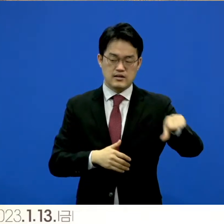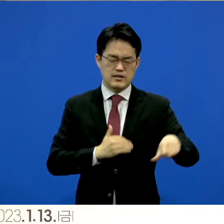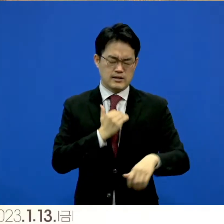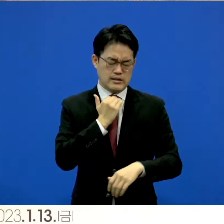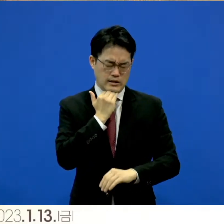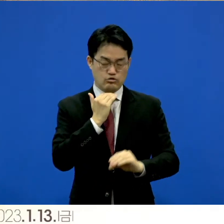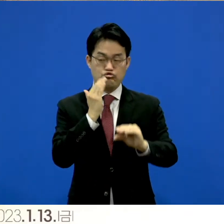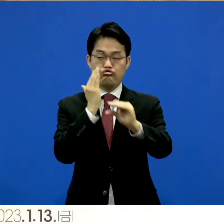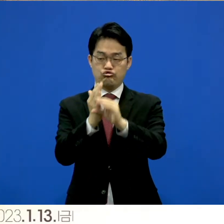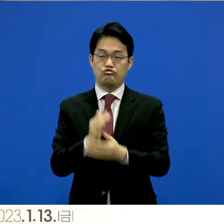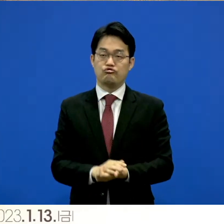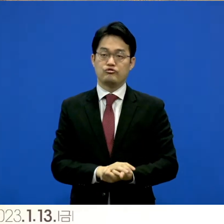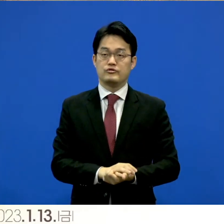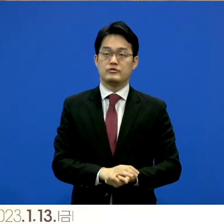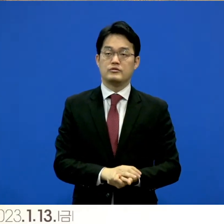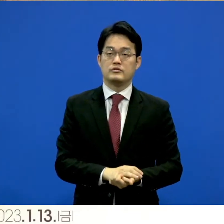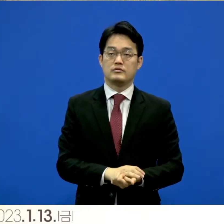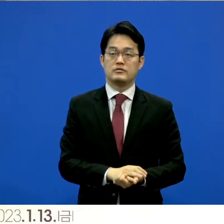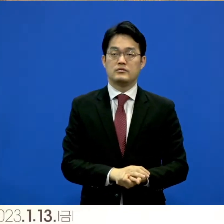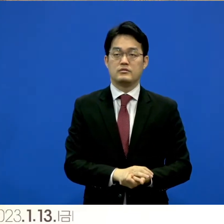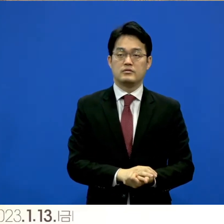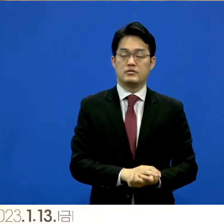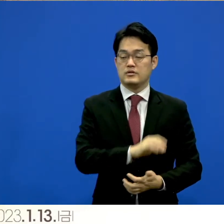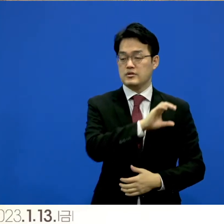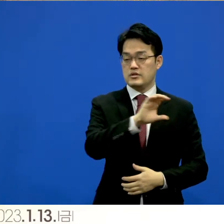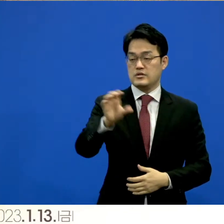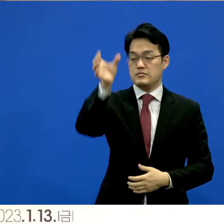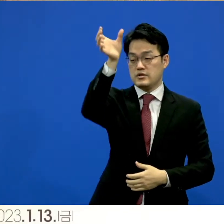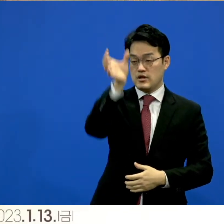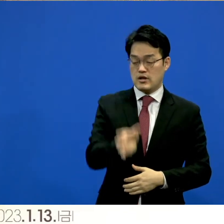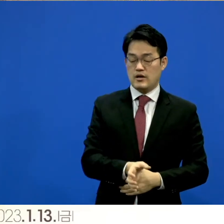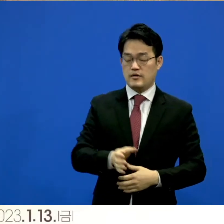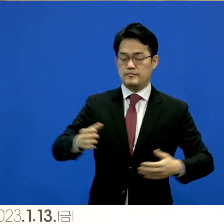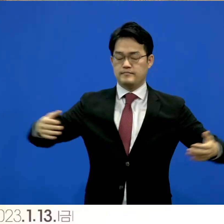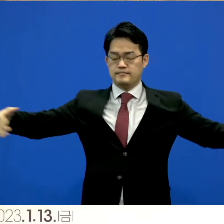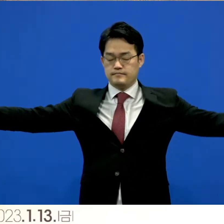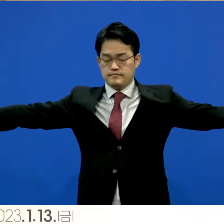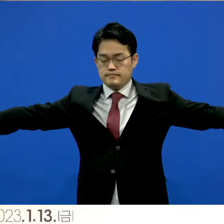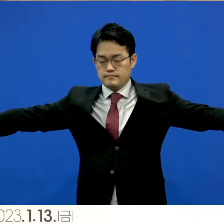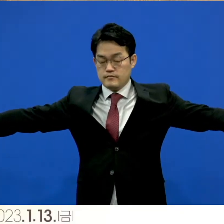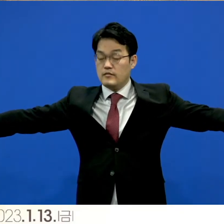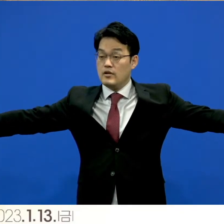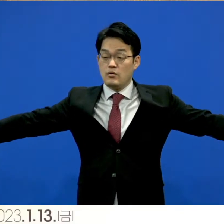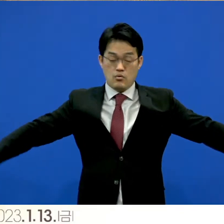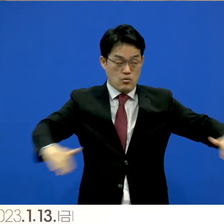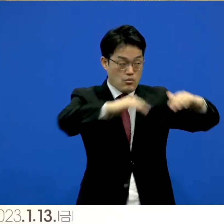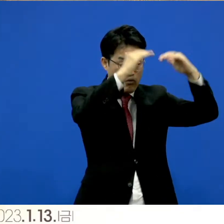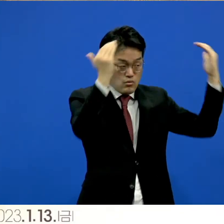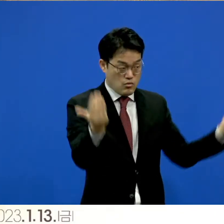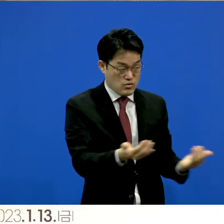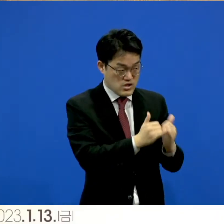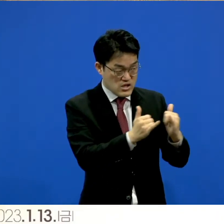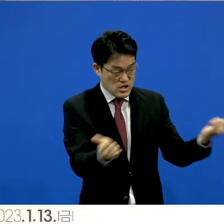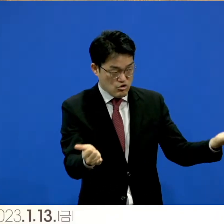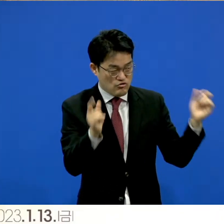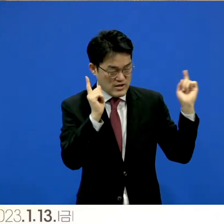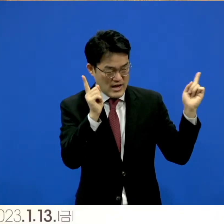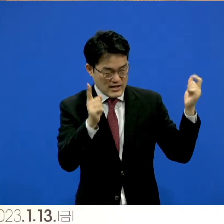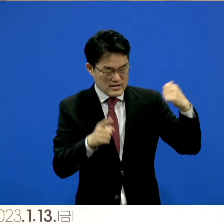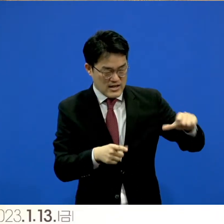십자가 형틀이 그렇게 만들어 놓았습니다. 그러나 그 안에 우리에게 주시는 메시지죠. 온 인류 향한 두 팔 벌려 품고자